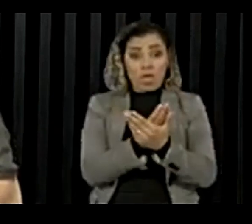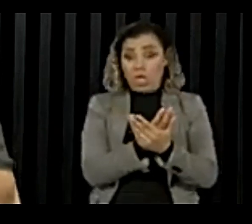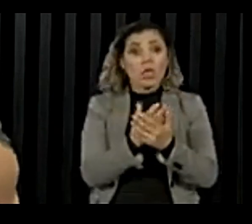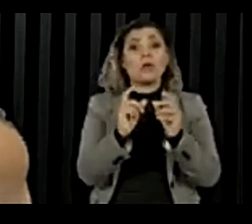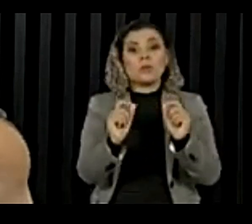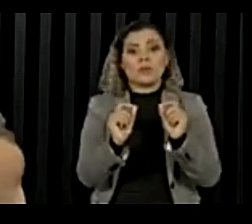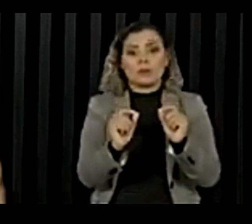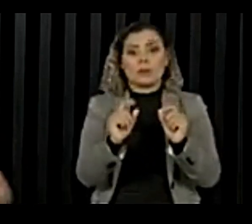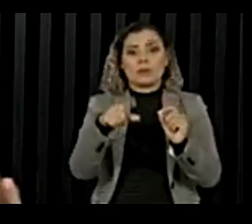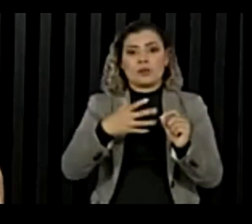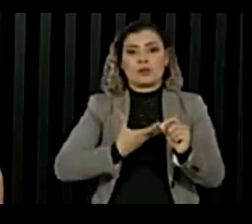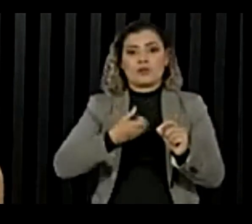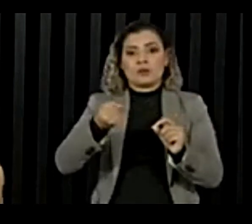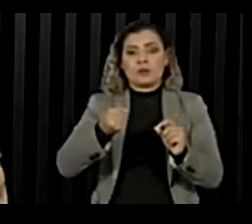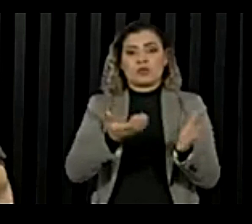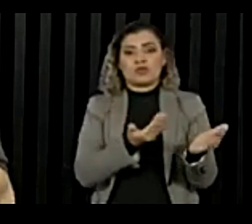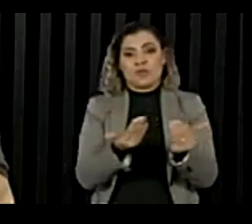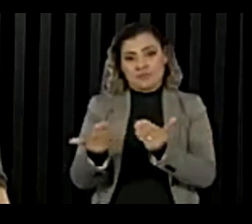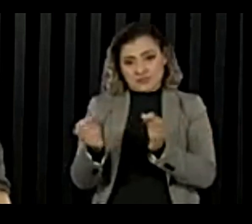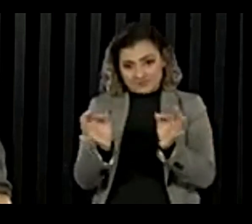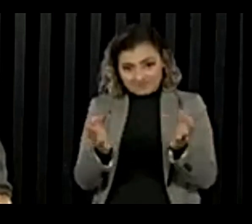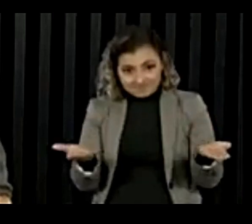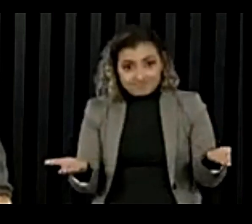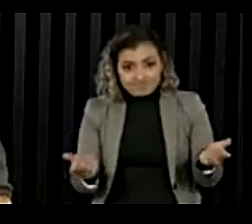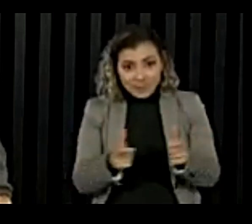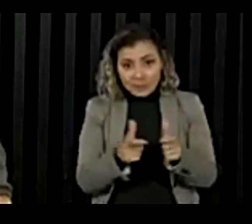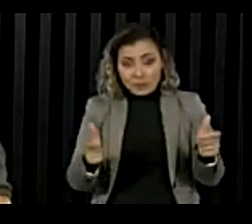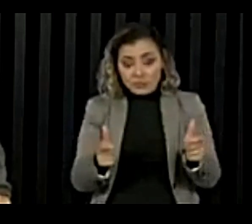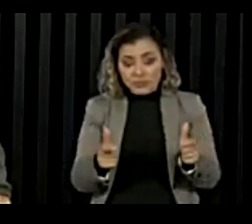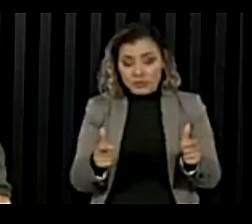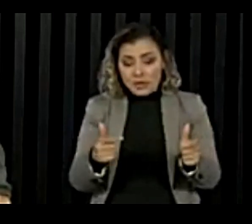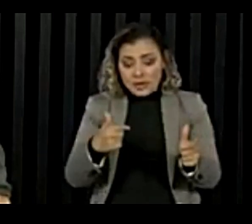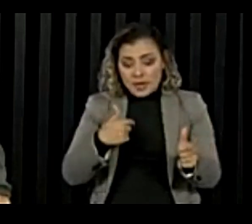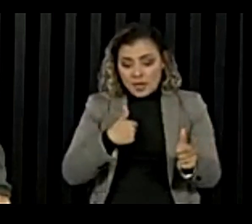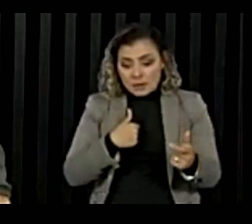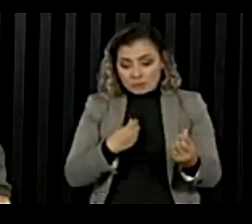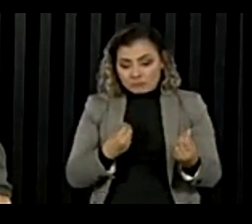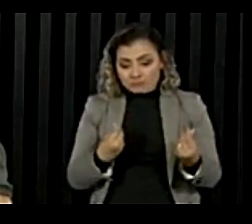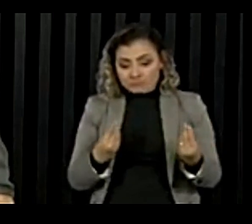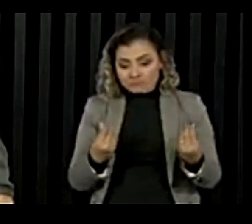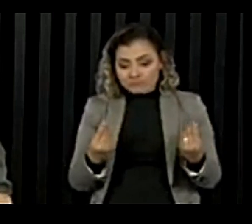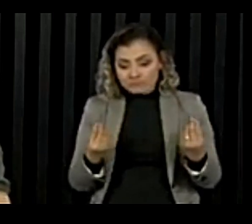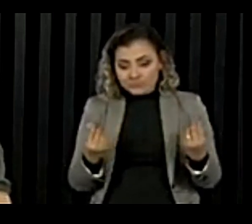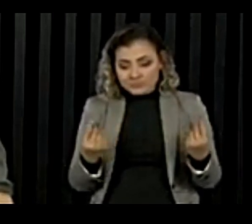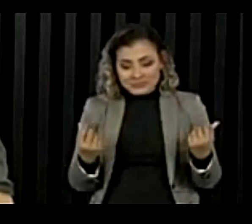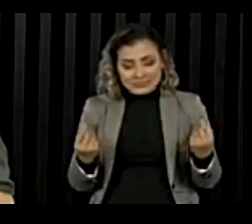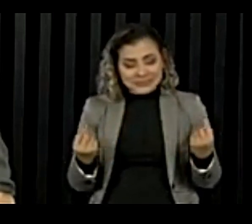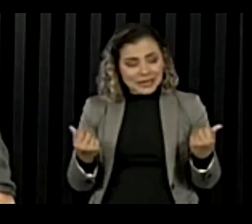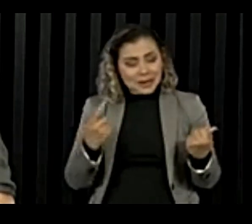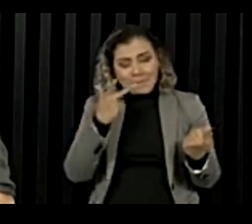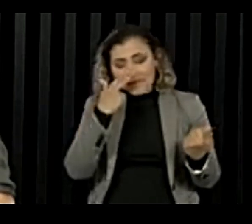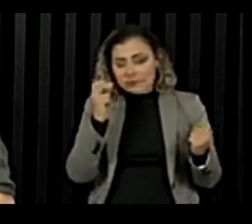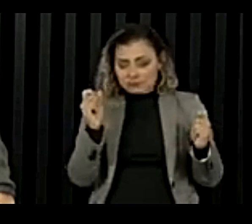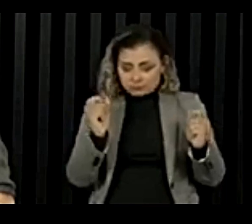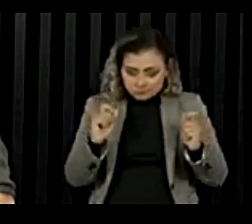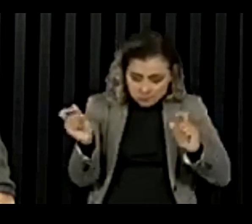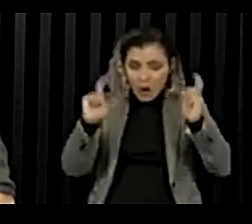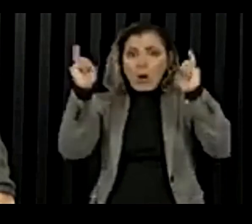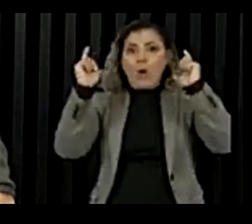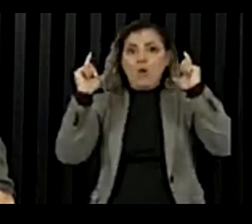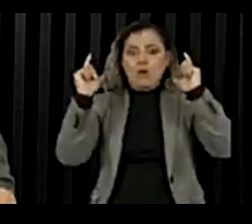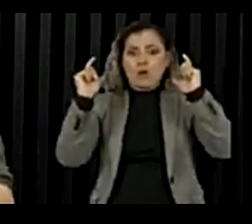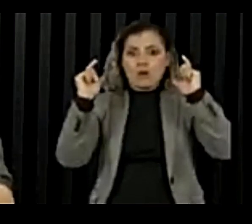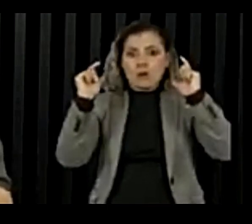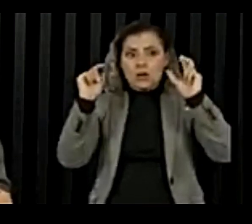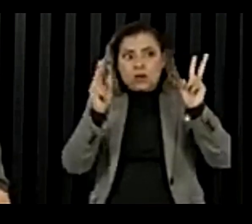entre suicídios entre jovens. E isso tudo, para mim, foi meio que um despertar quando eu